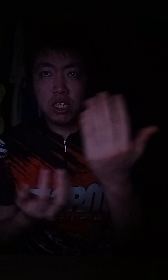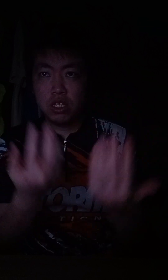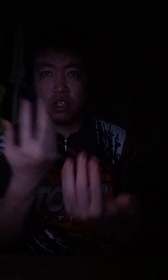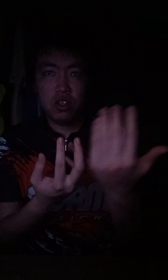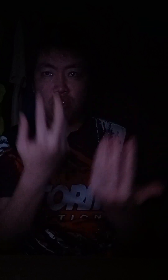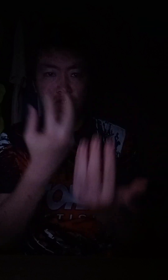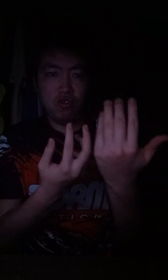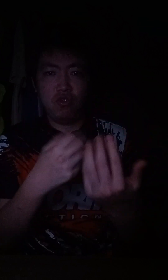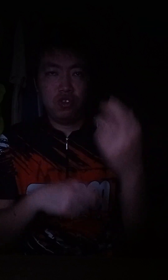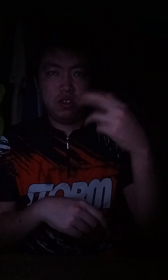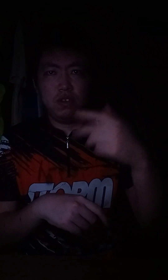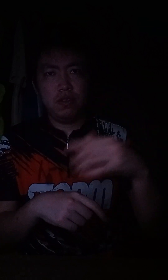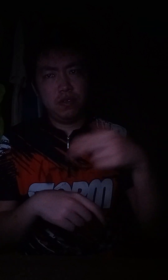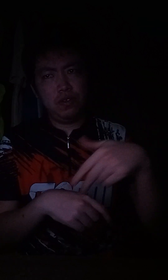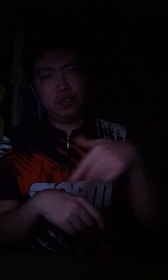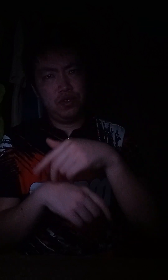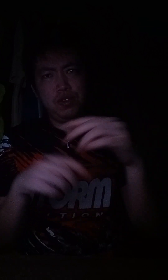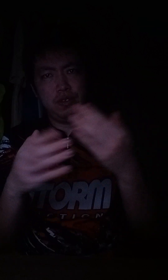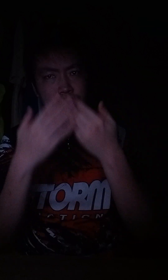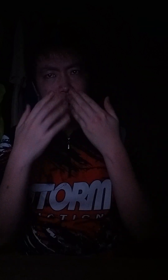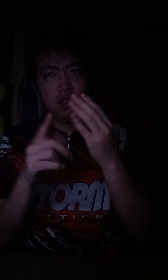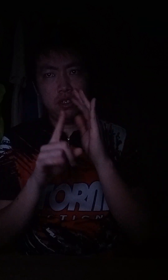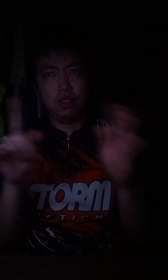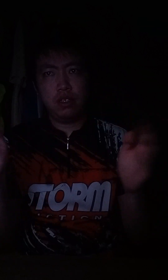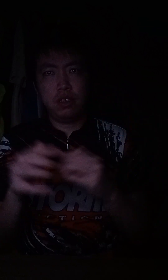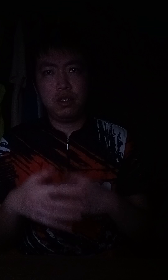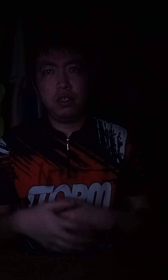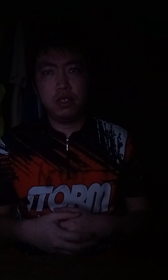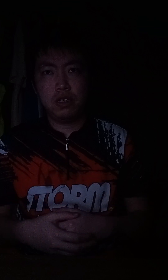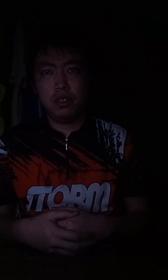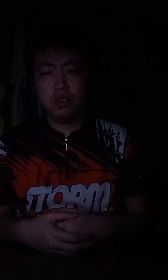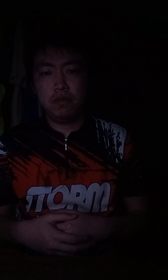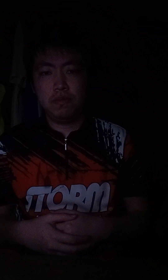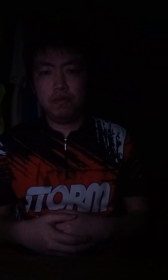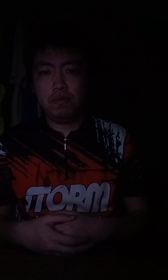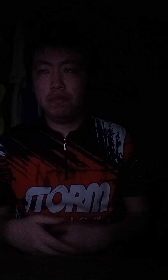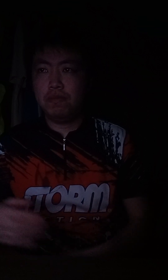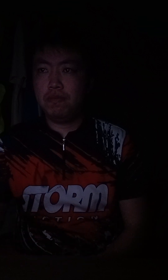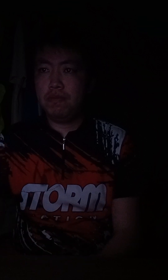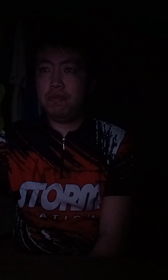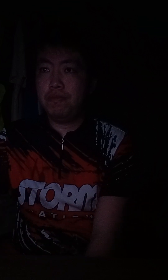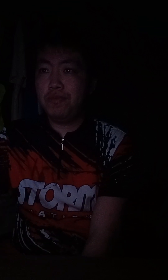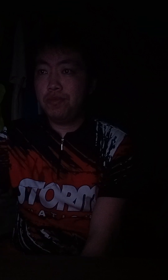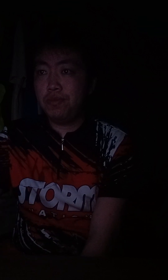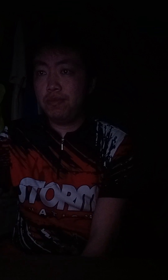나 승객 등 6명이 대피하기도 했습니다. MBC 뉴스 김민영입니다.